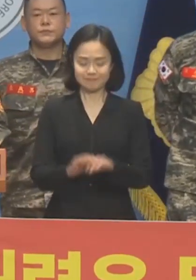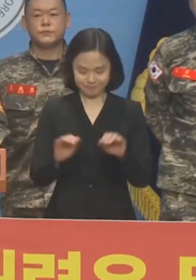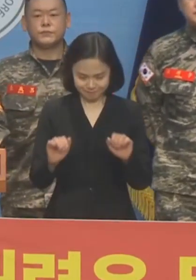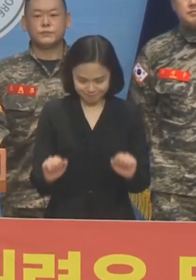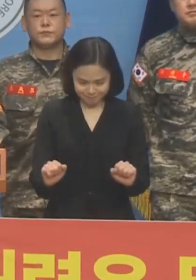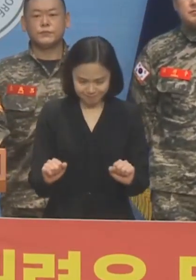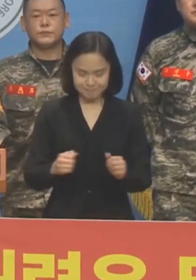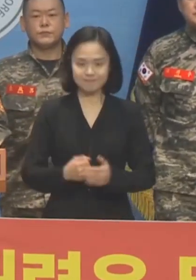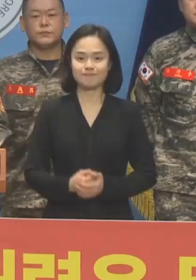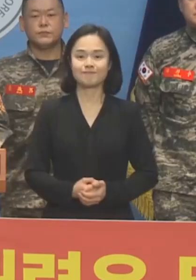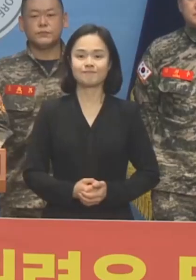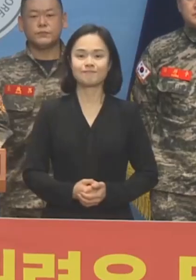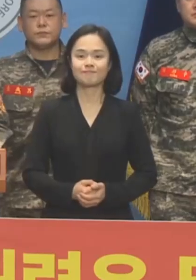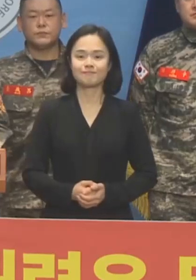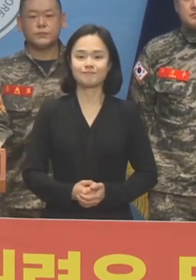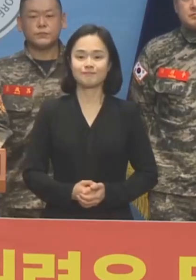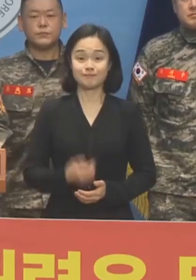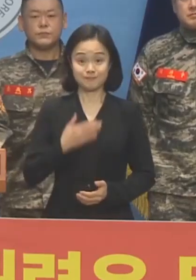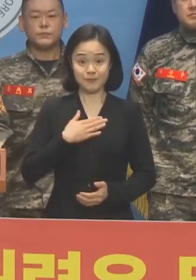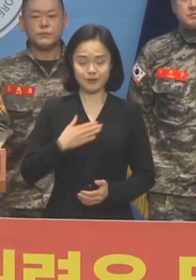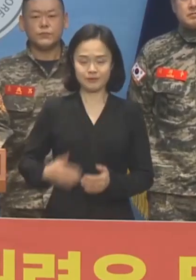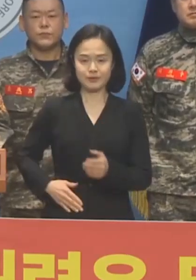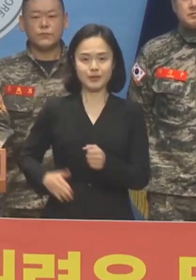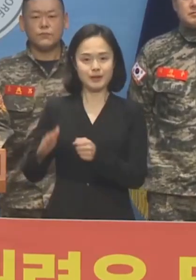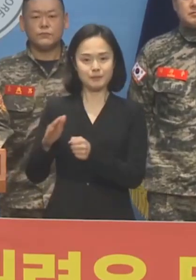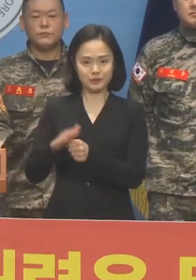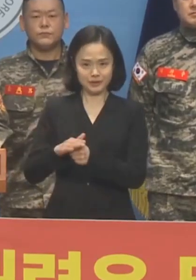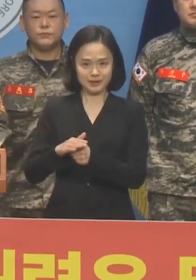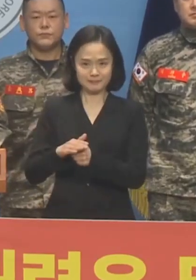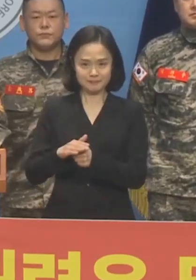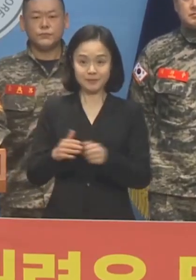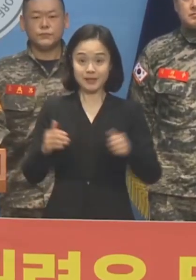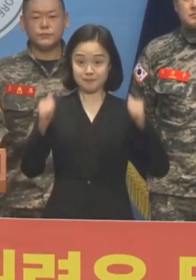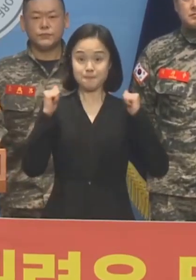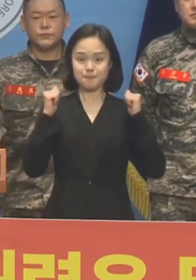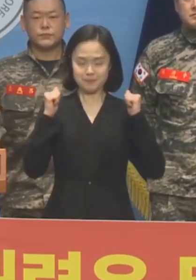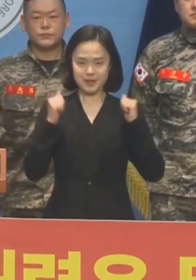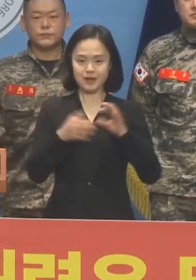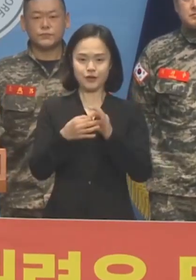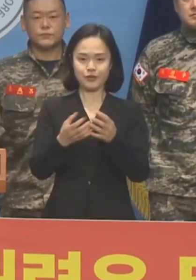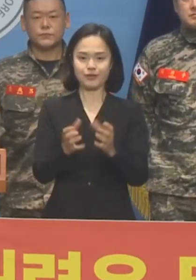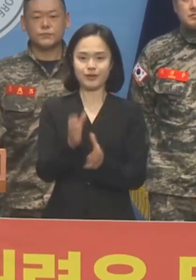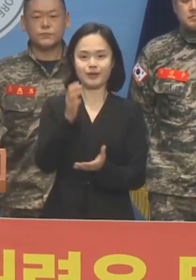안녕하십니까. 저는 해병대 예비역연대 회장 정원철입니다.